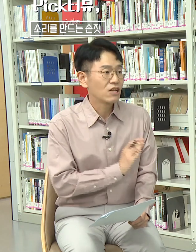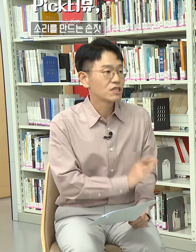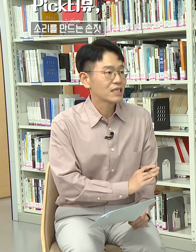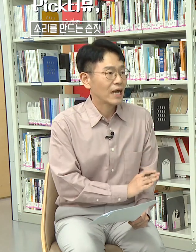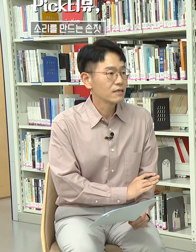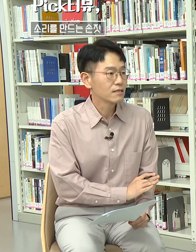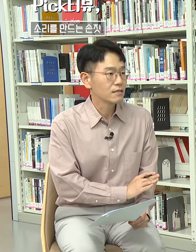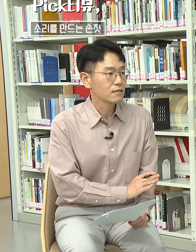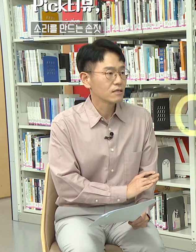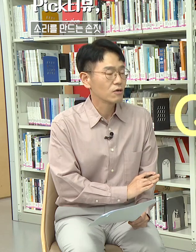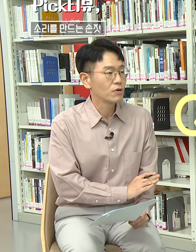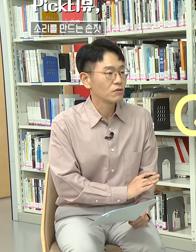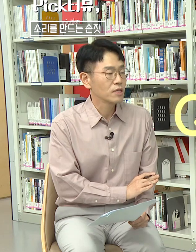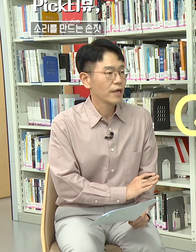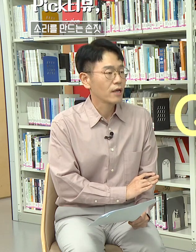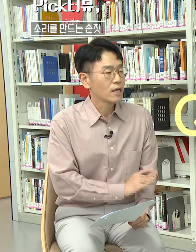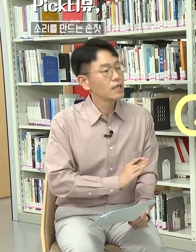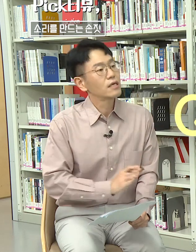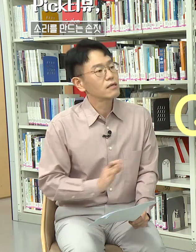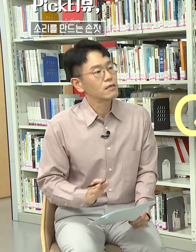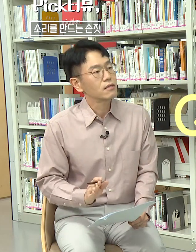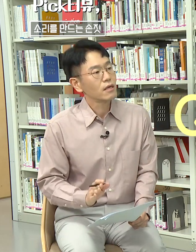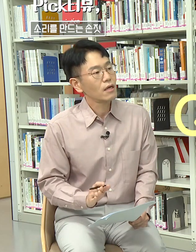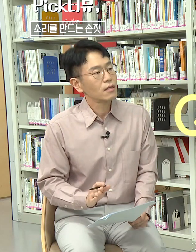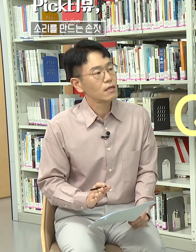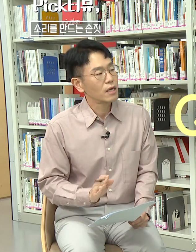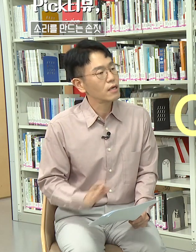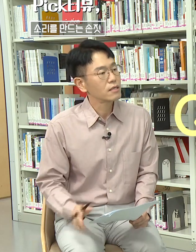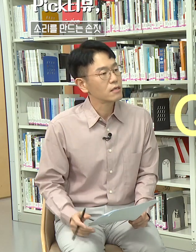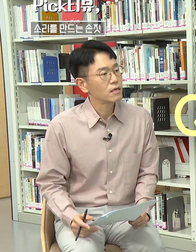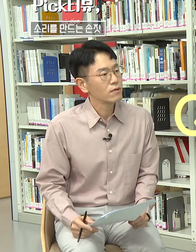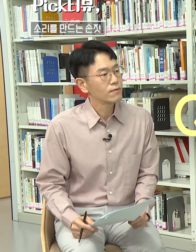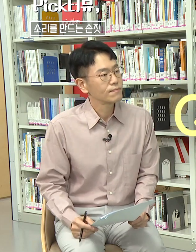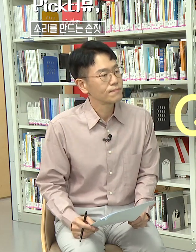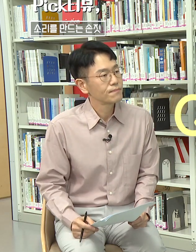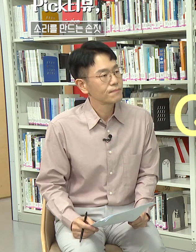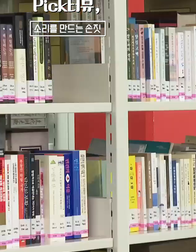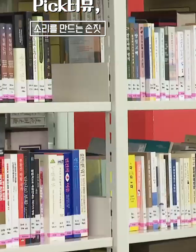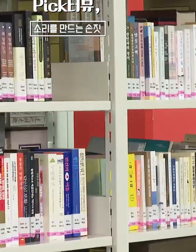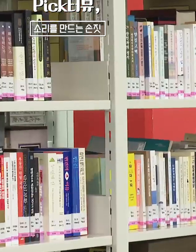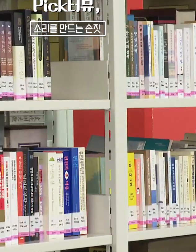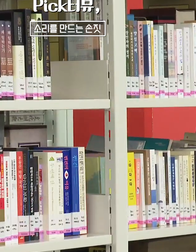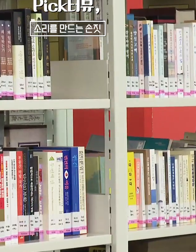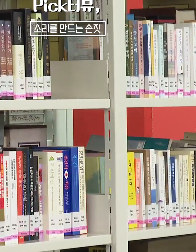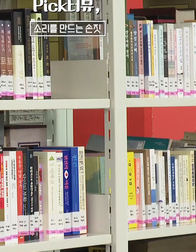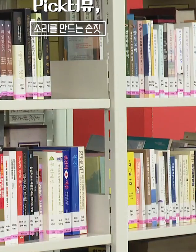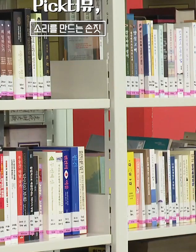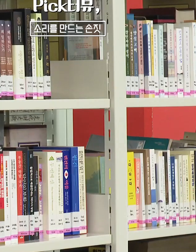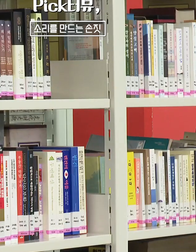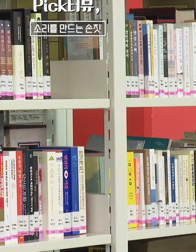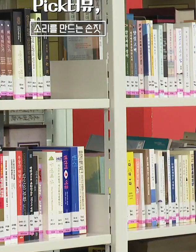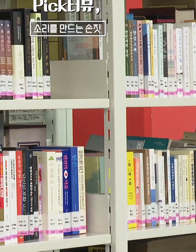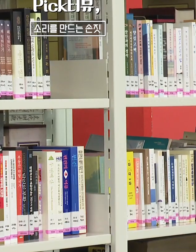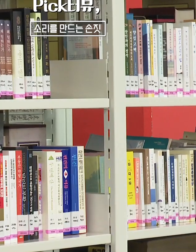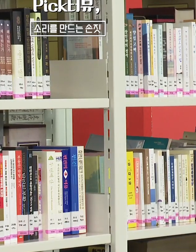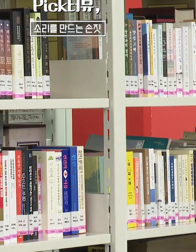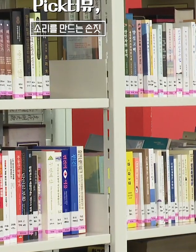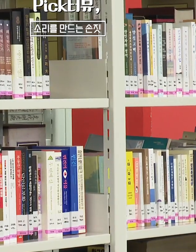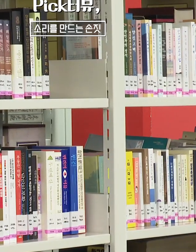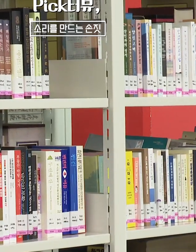알려지지 않은 직업이었는데 이 길을 택하게 된 계기가 있을까요? 제가 가장 했을 때 즐거운 일이